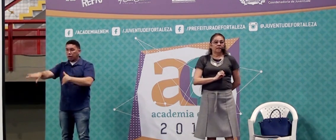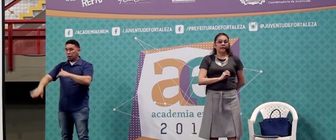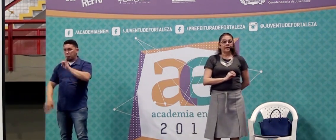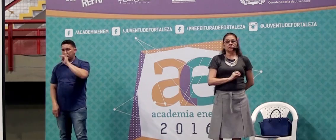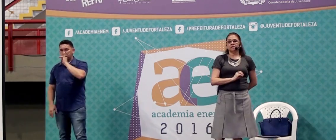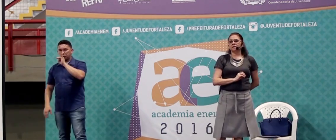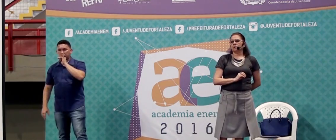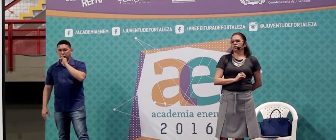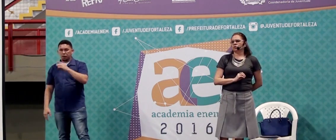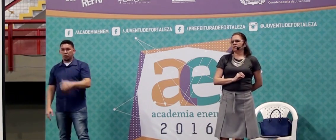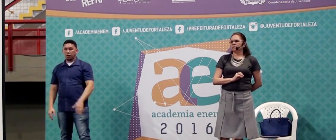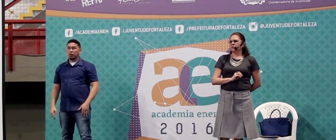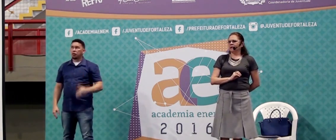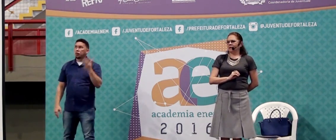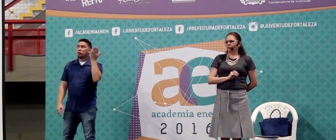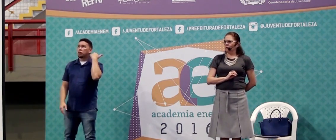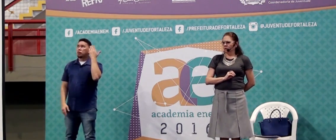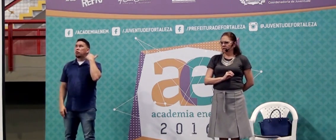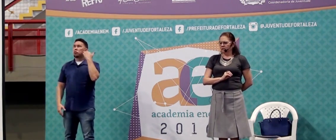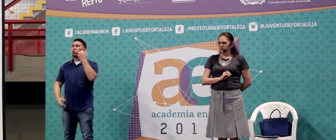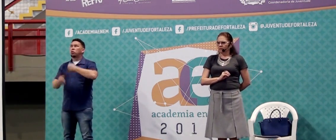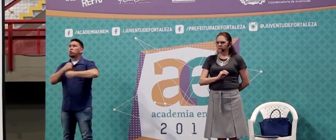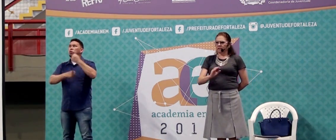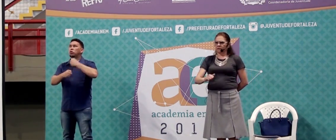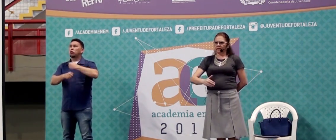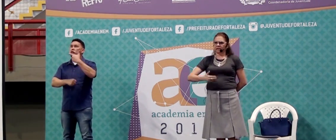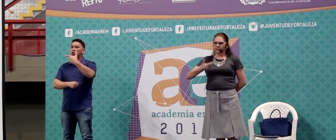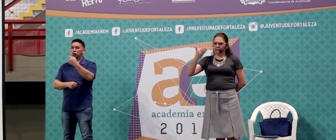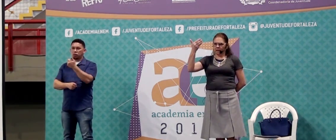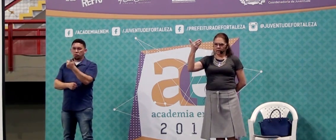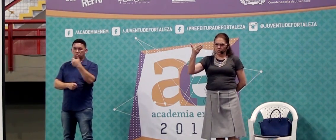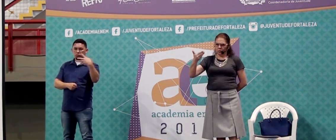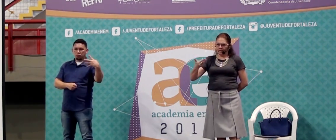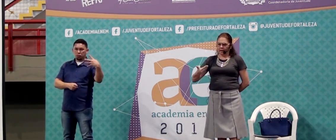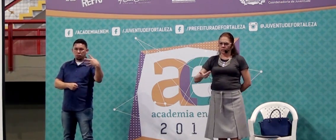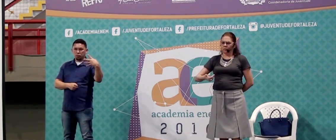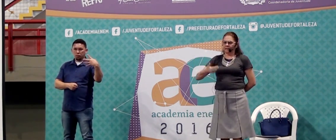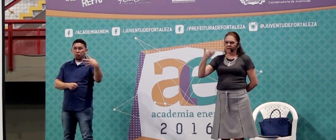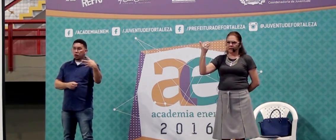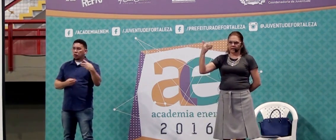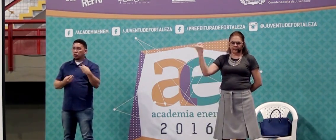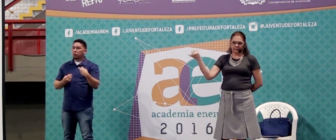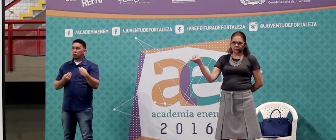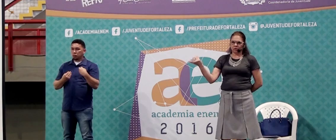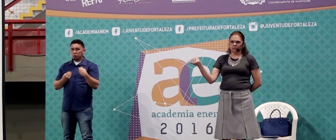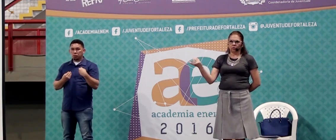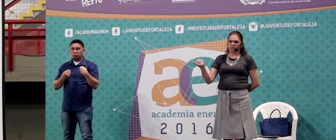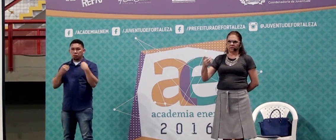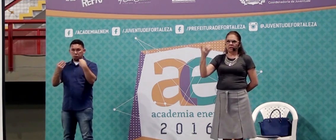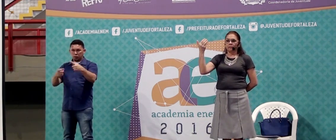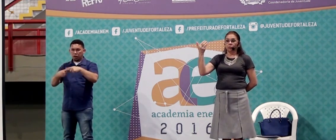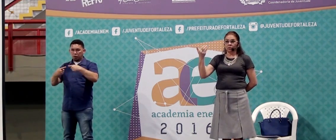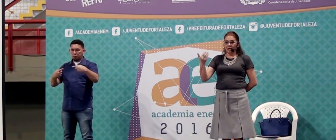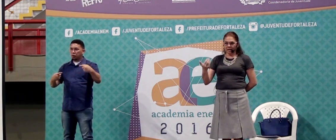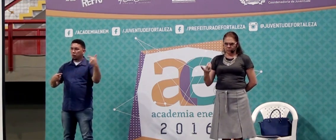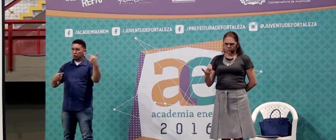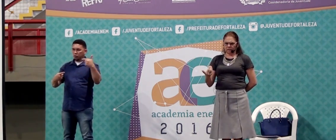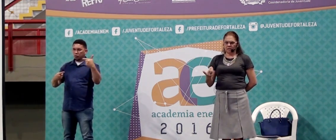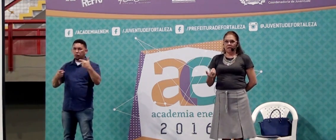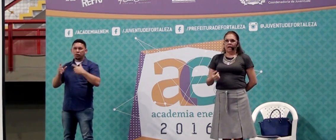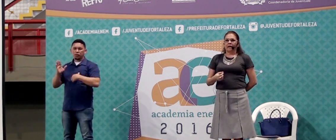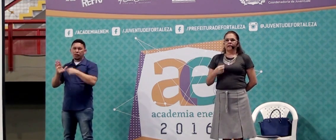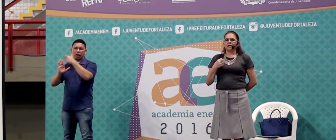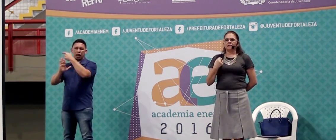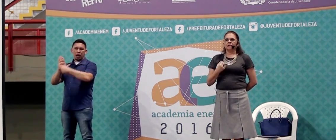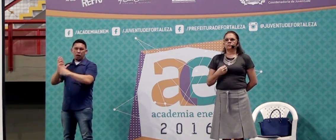exemplo. Na edição de 2014, vocês vão receber na apostila 2,